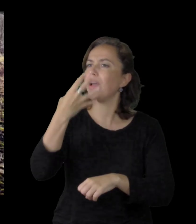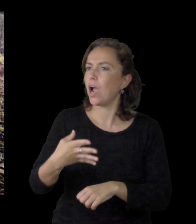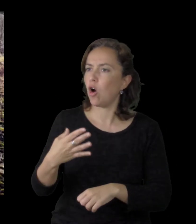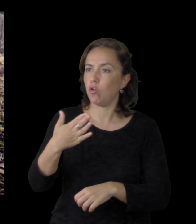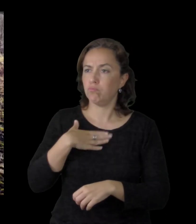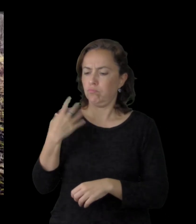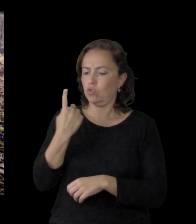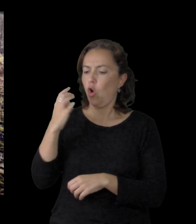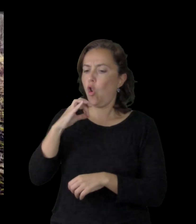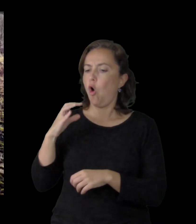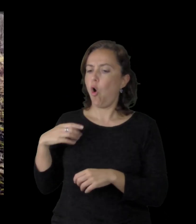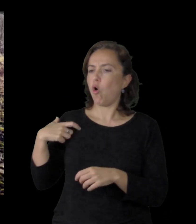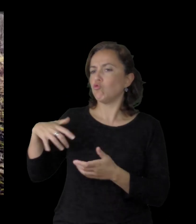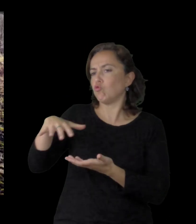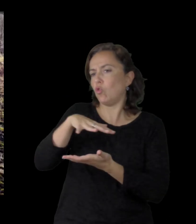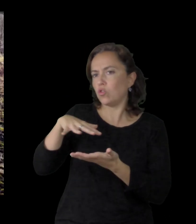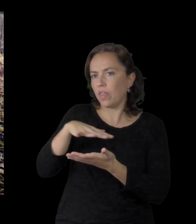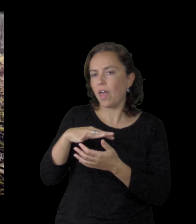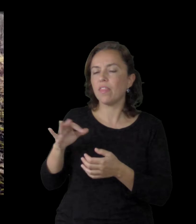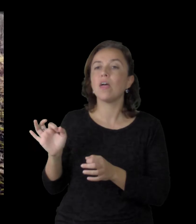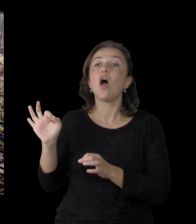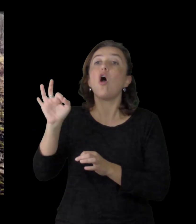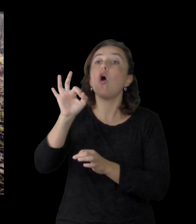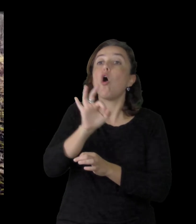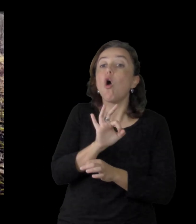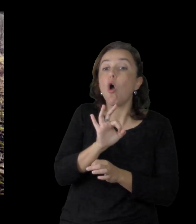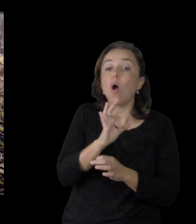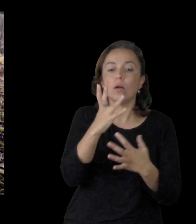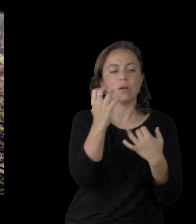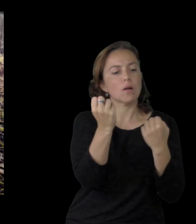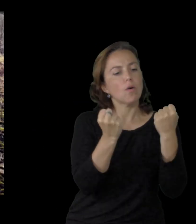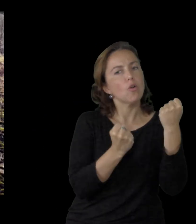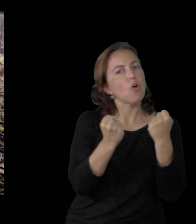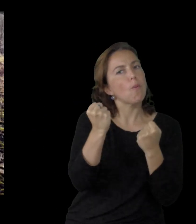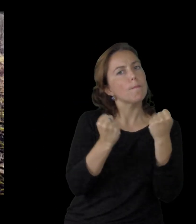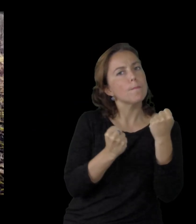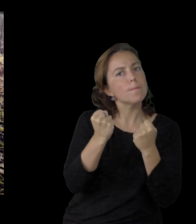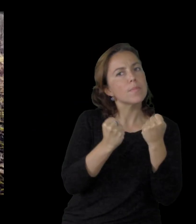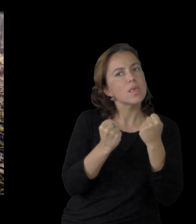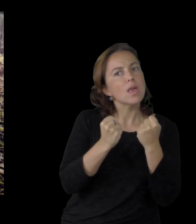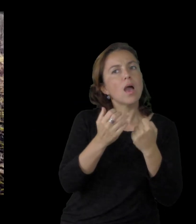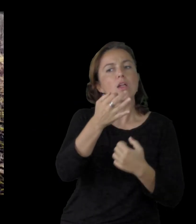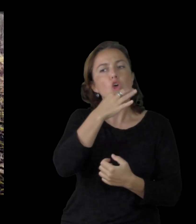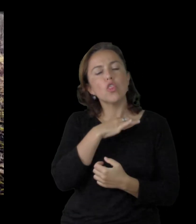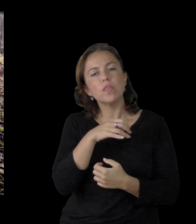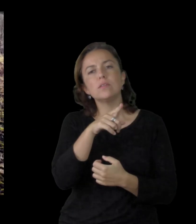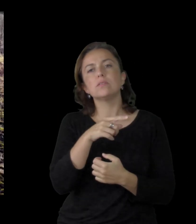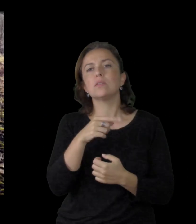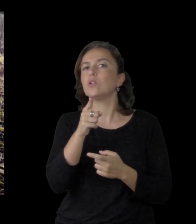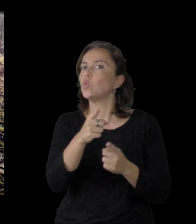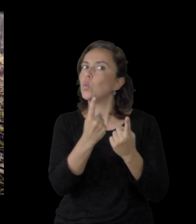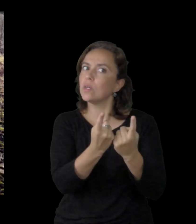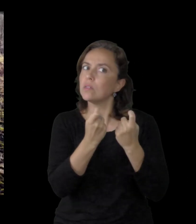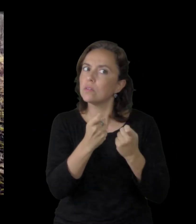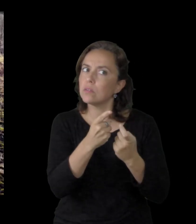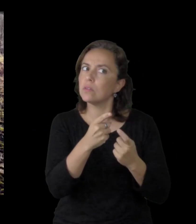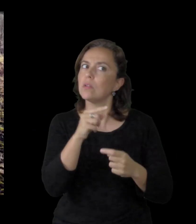desde la economía que nos invita a ser útiles y a ser productivos, y también desde el punto de vista de la